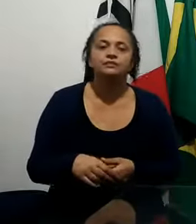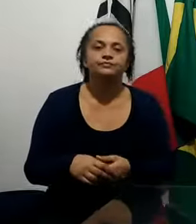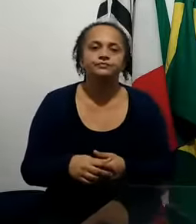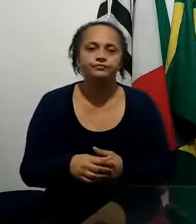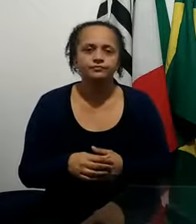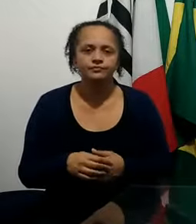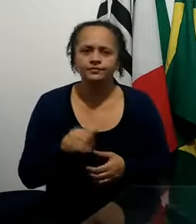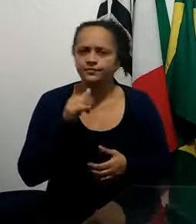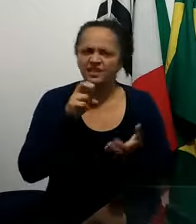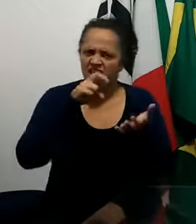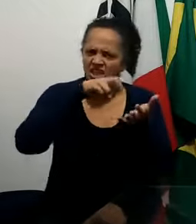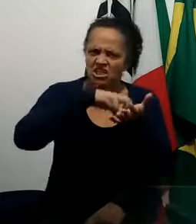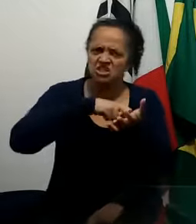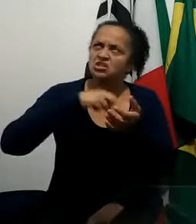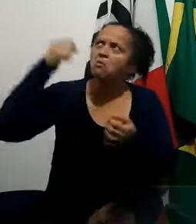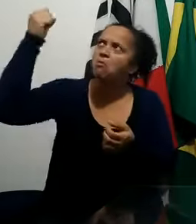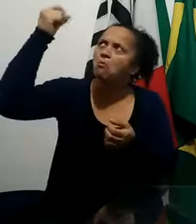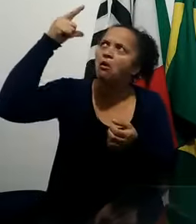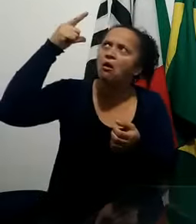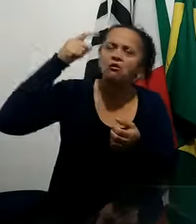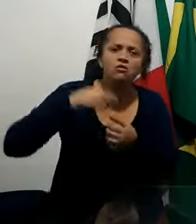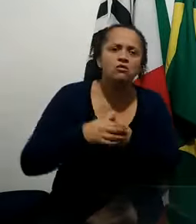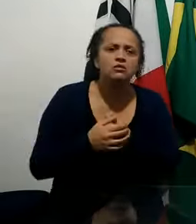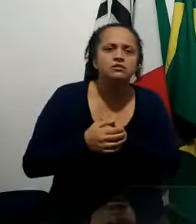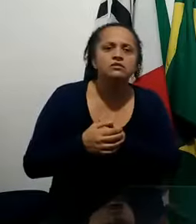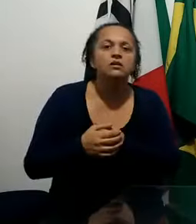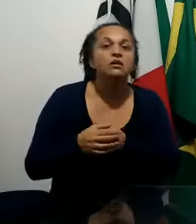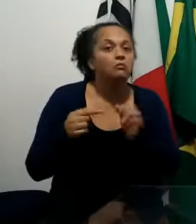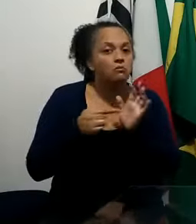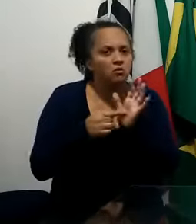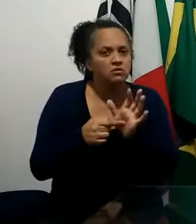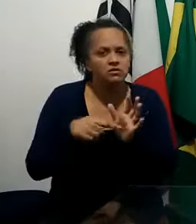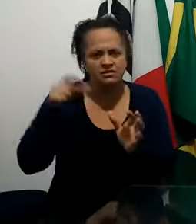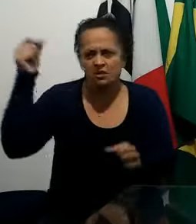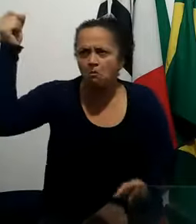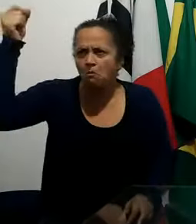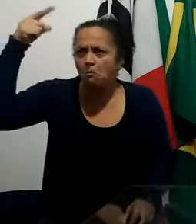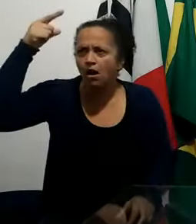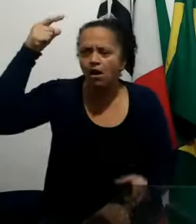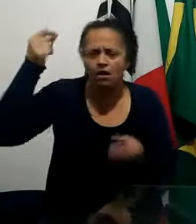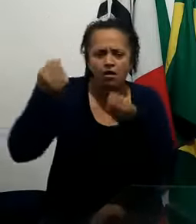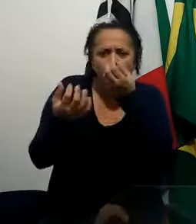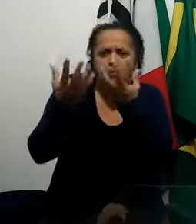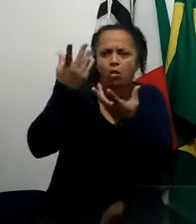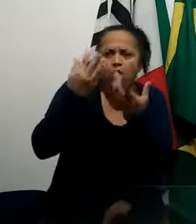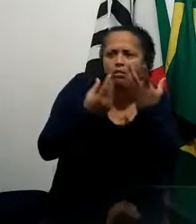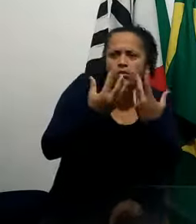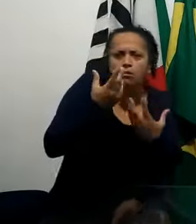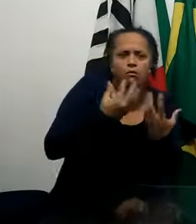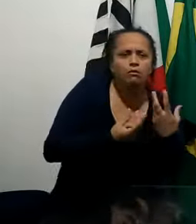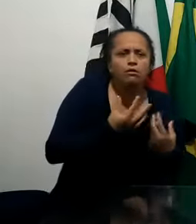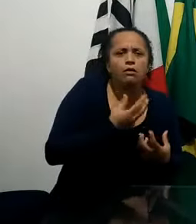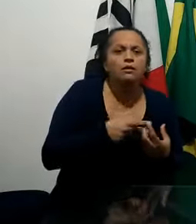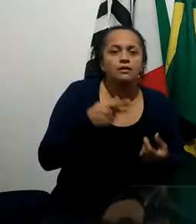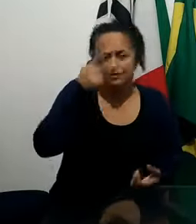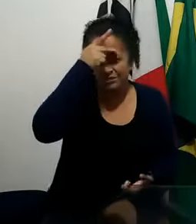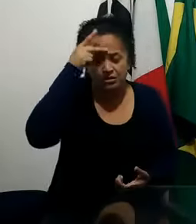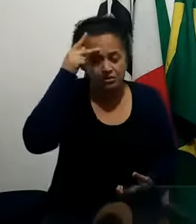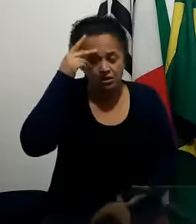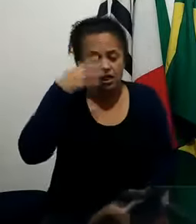permitindo que o sol queimasse com fogo né, os homens com grande